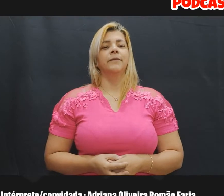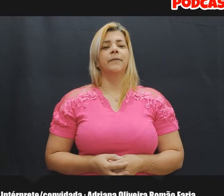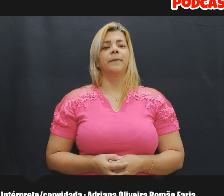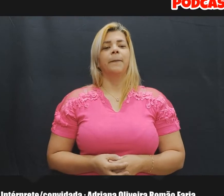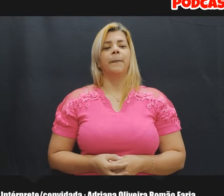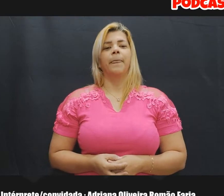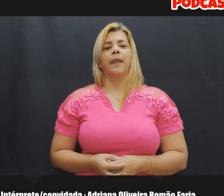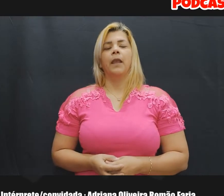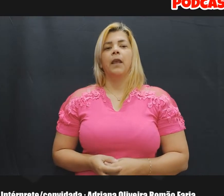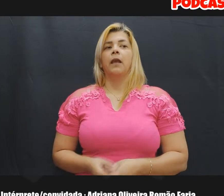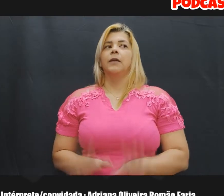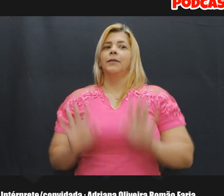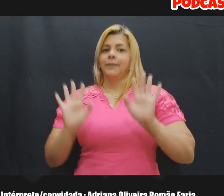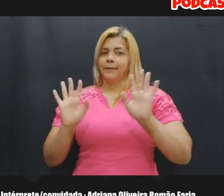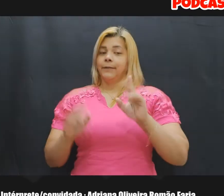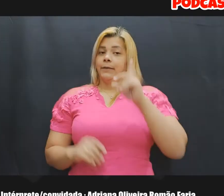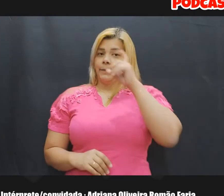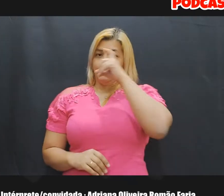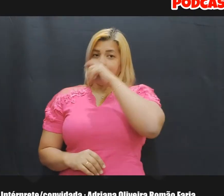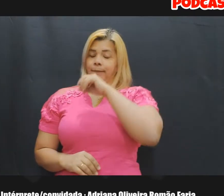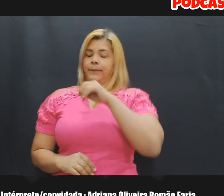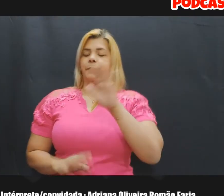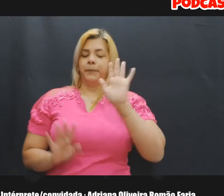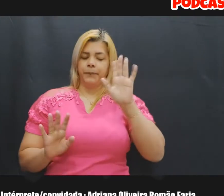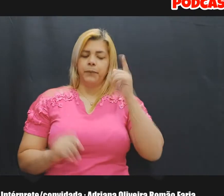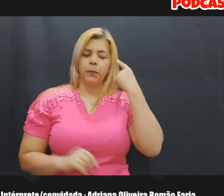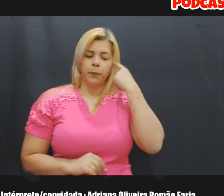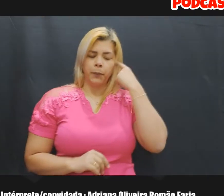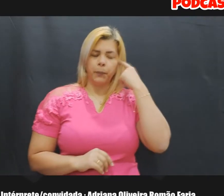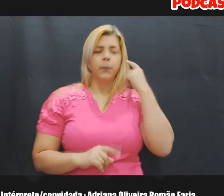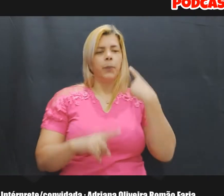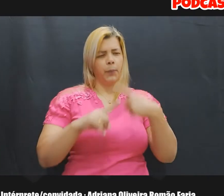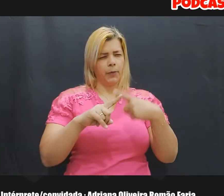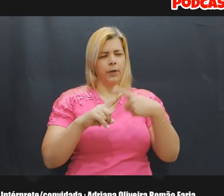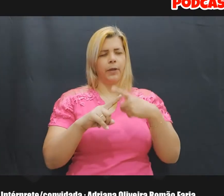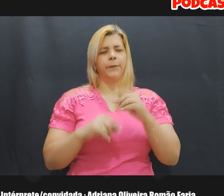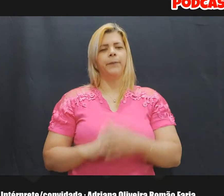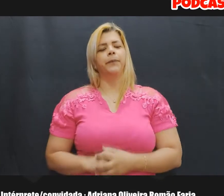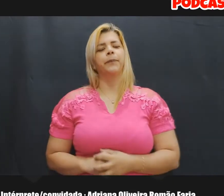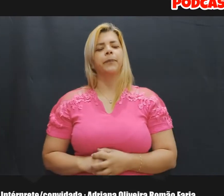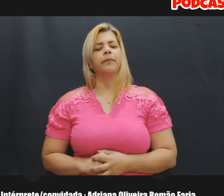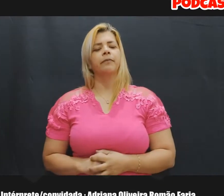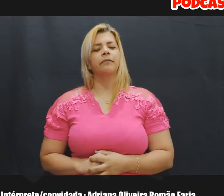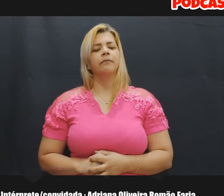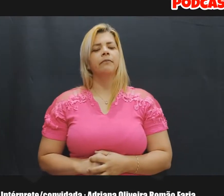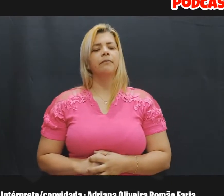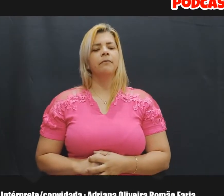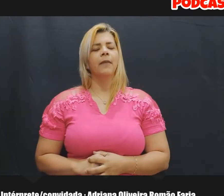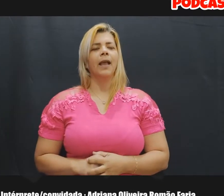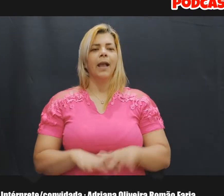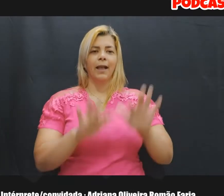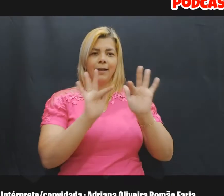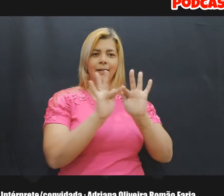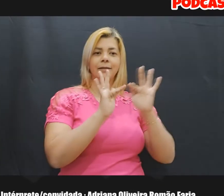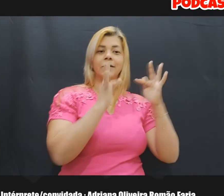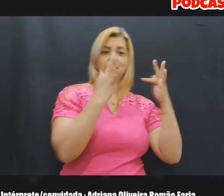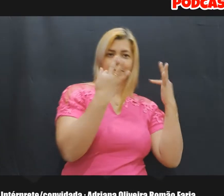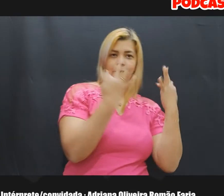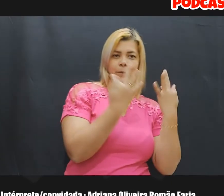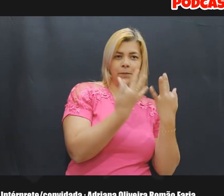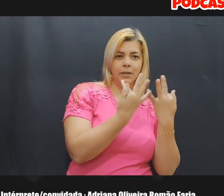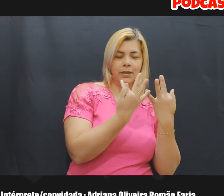É um pouco complicado, Ed, sabe por quê? Porque é assim, geralmente nas